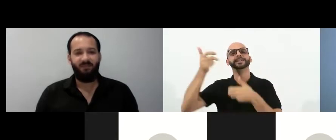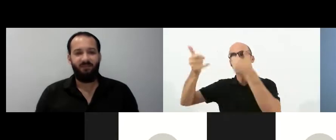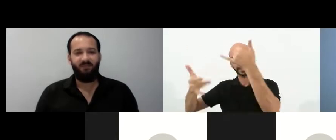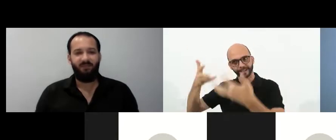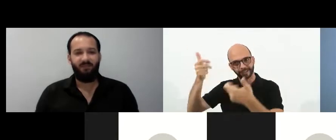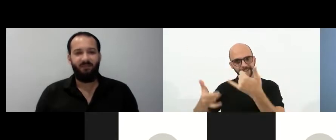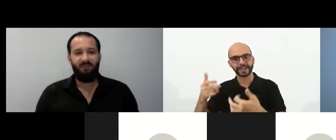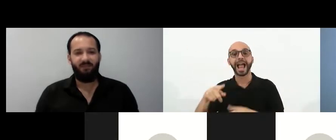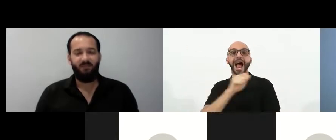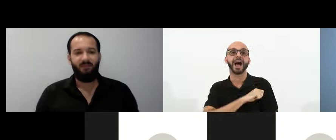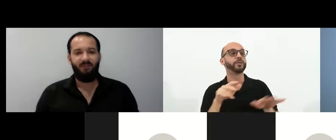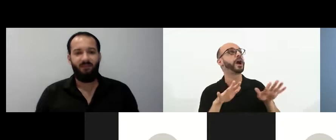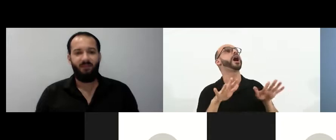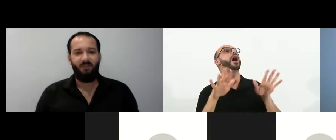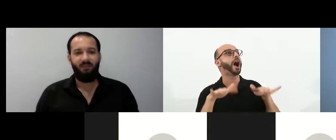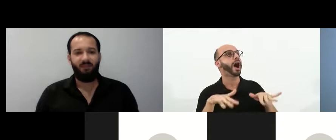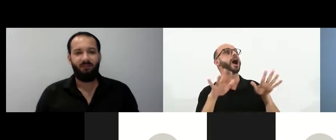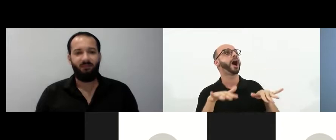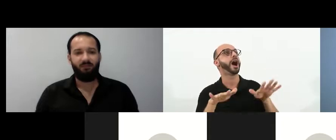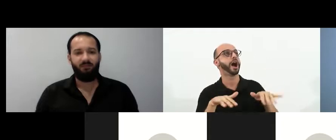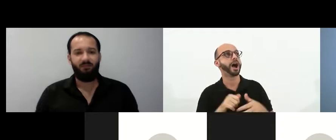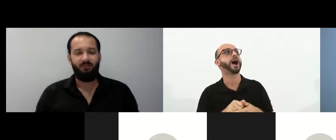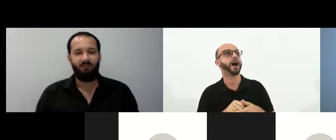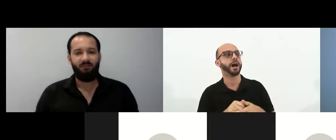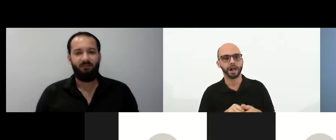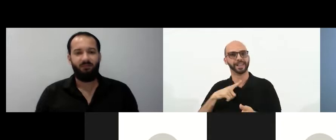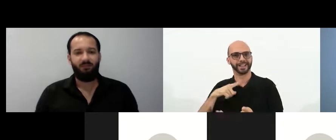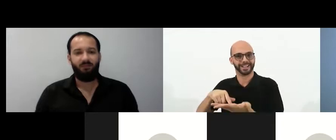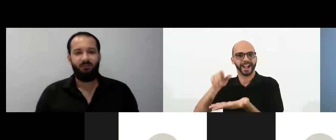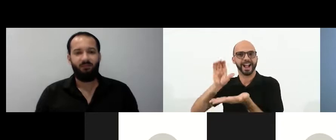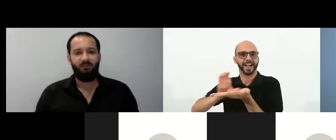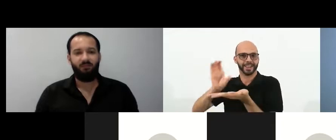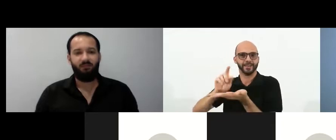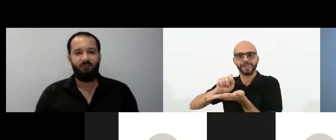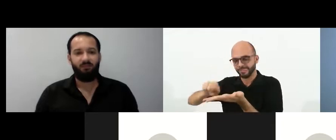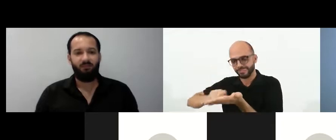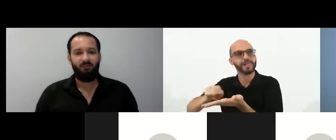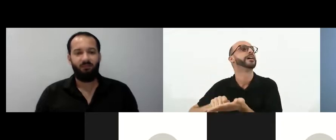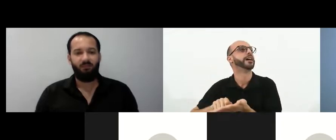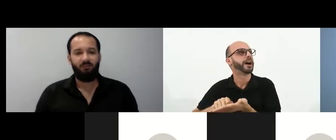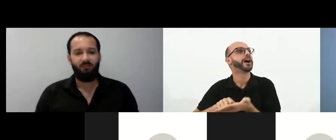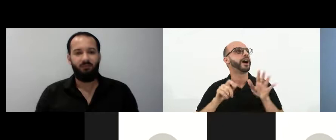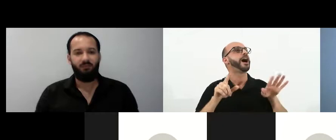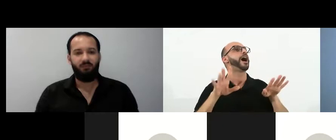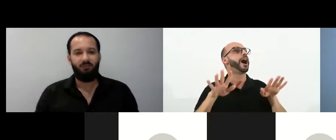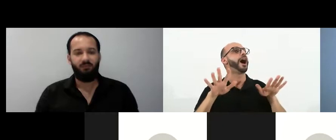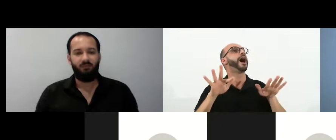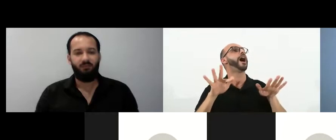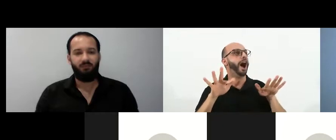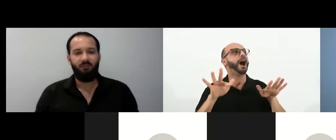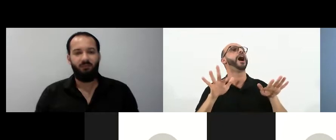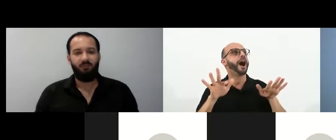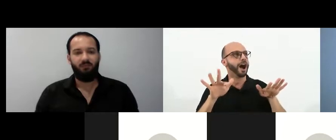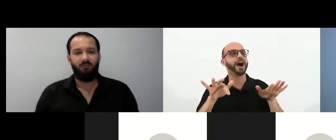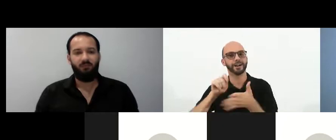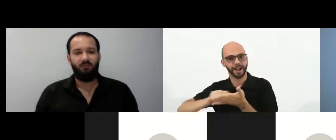na fita, e aí explicava um pouco, e os alunos obtinham as informações e iam anotando